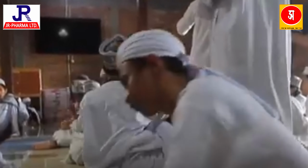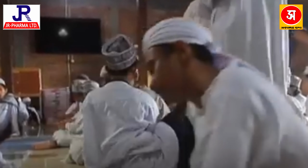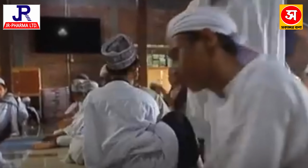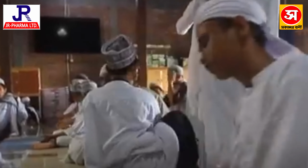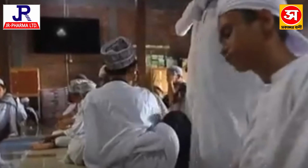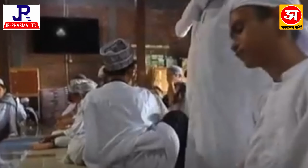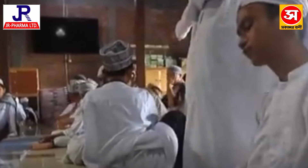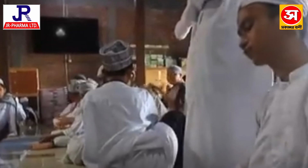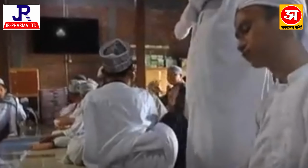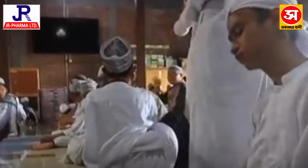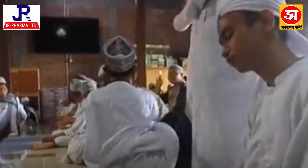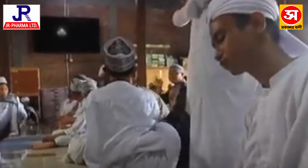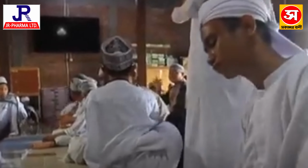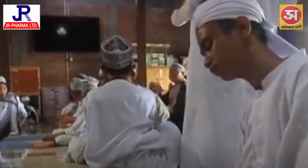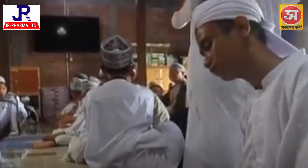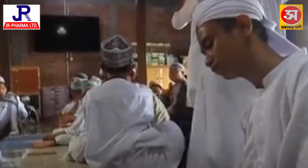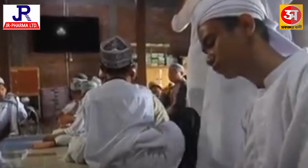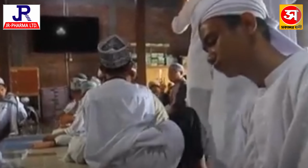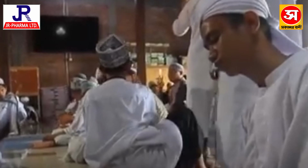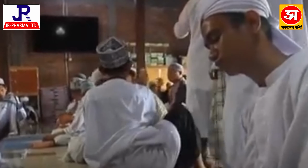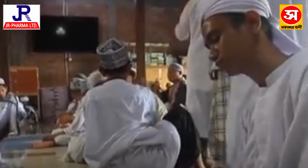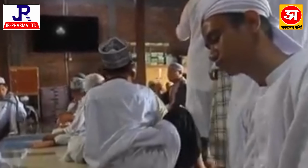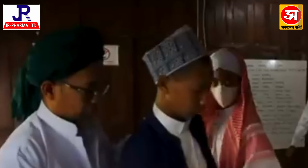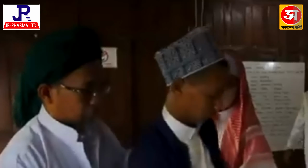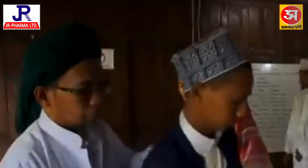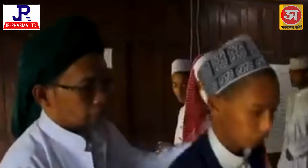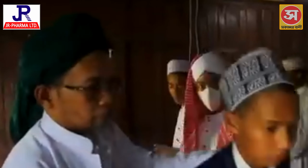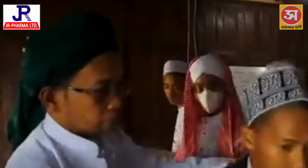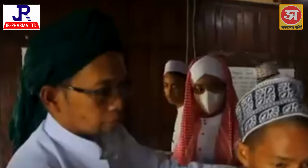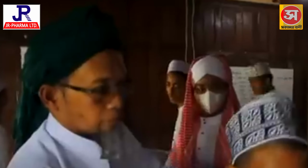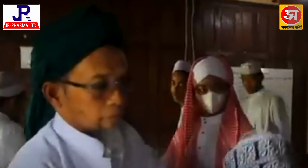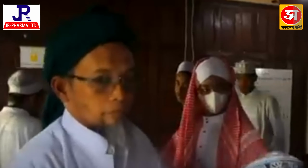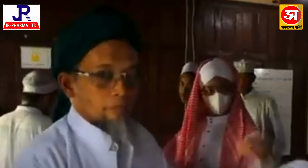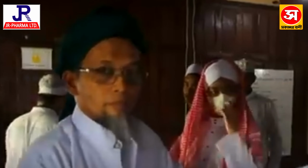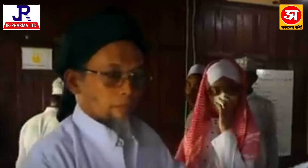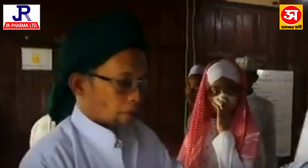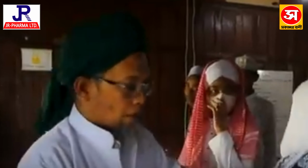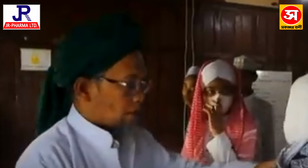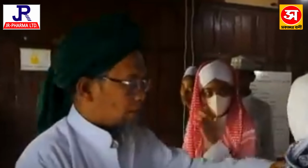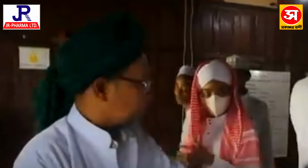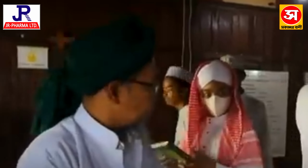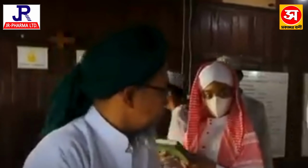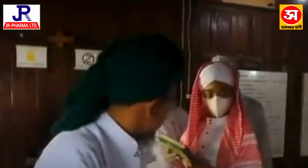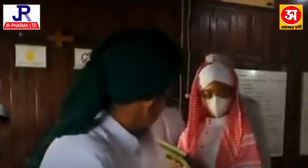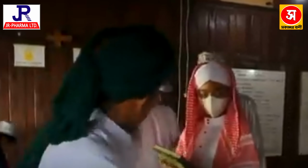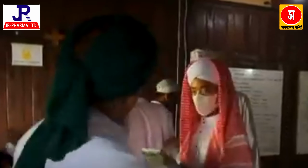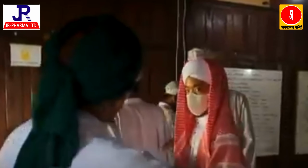তিনি। চালুর পর থেকেই নানা শ্রেণী পেশার মানুষের কাছ থেকে দারুণ সাড়া পাচ্ছেন আব্দুল কাহফি।